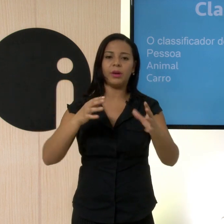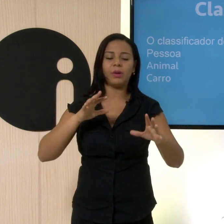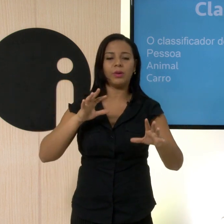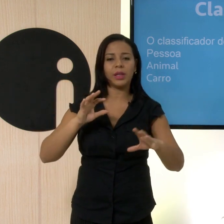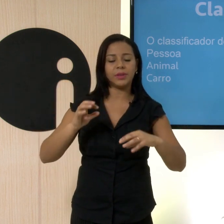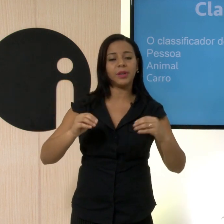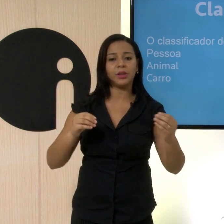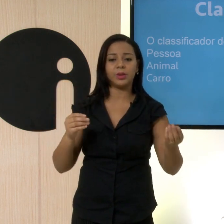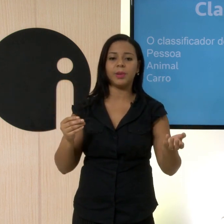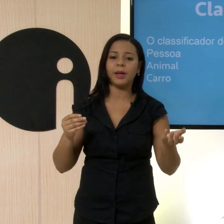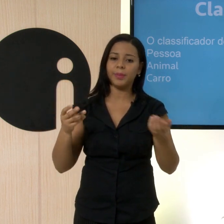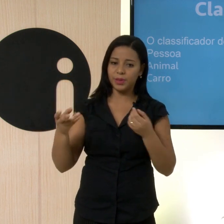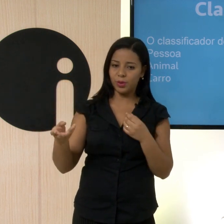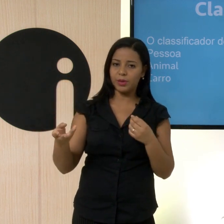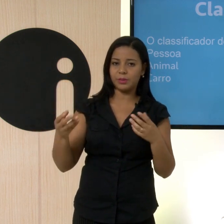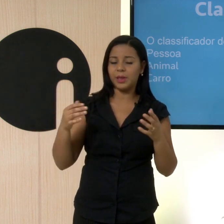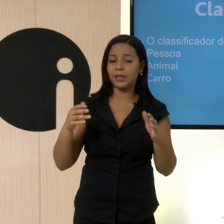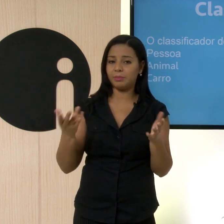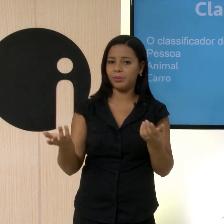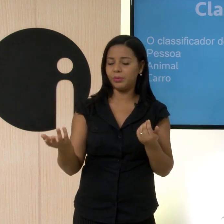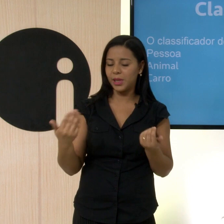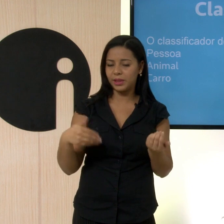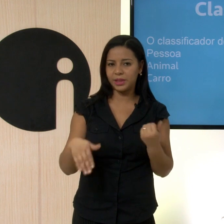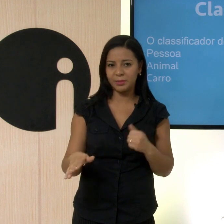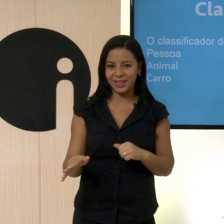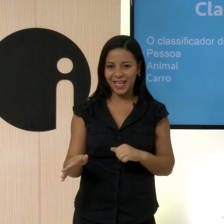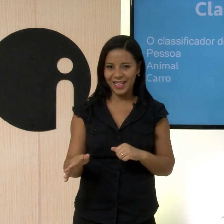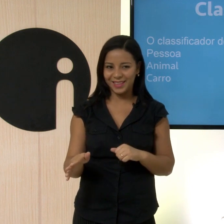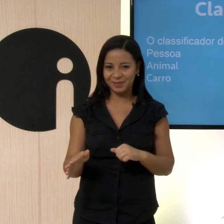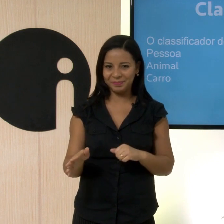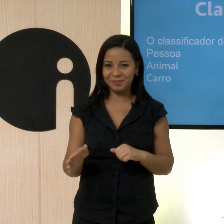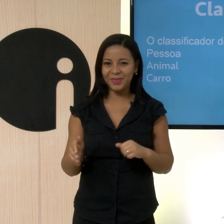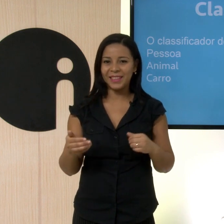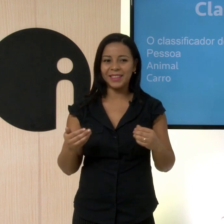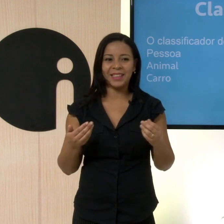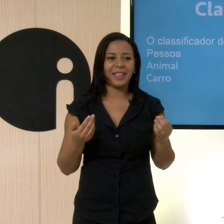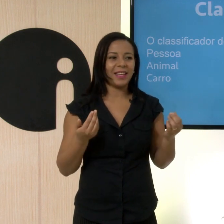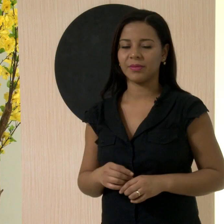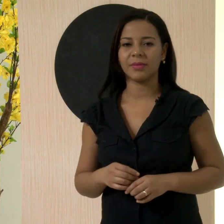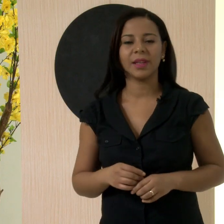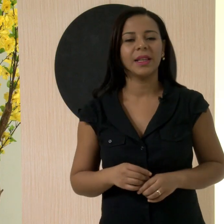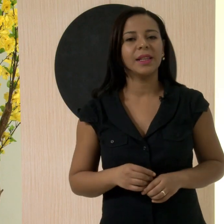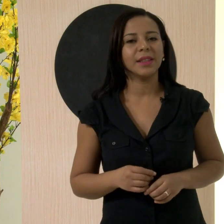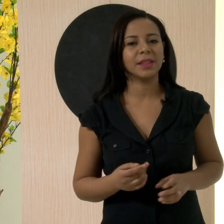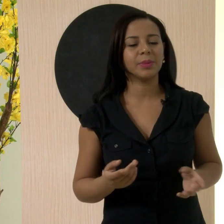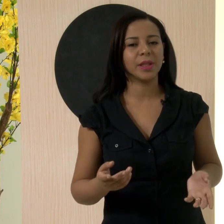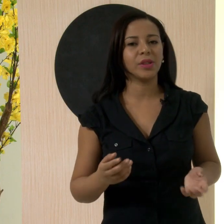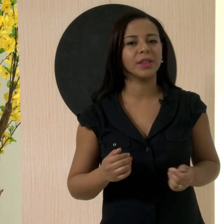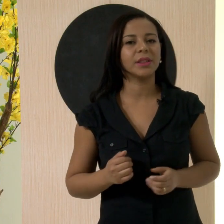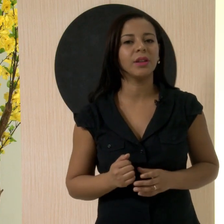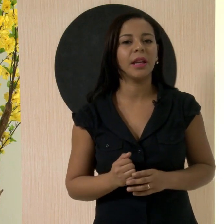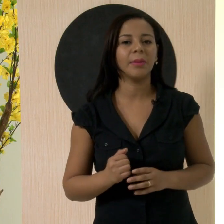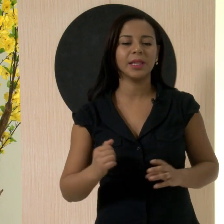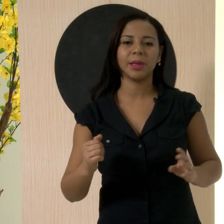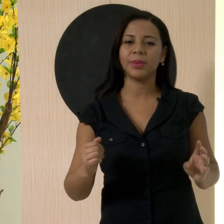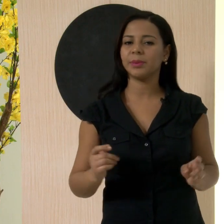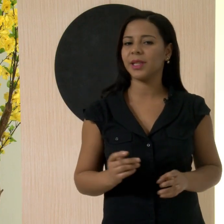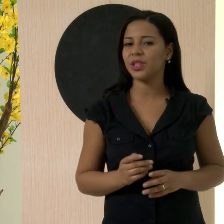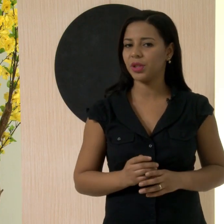ou o classificador para pessoas numa arquibancada. Se essas pessoas estão na mesma perspectiva